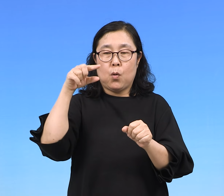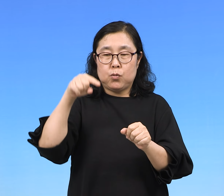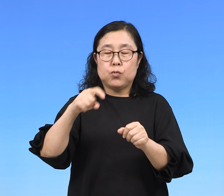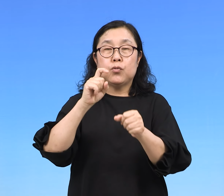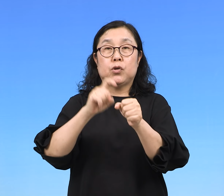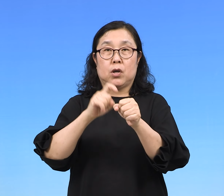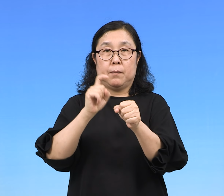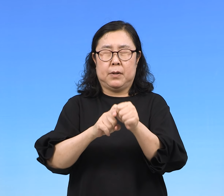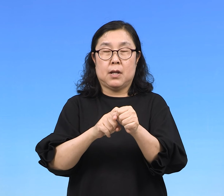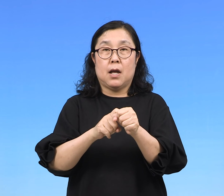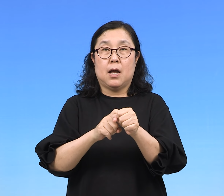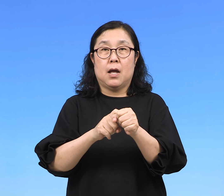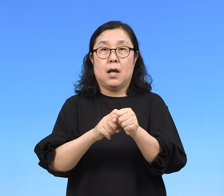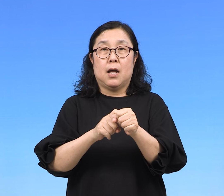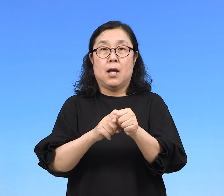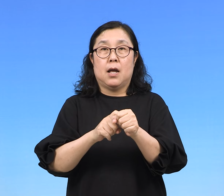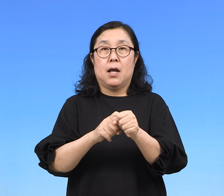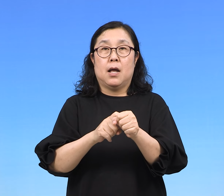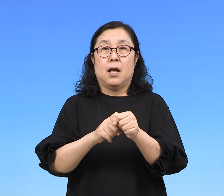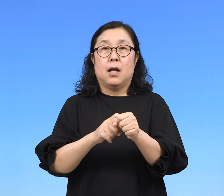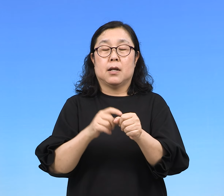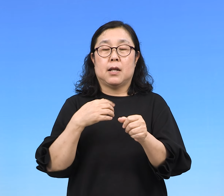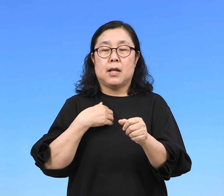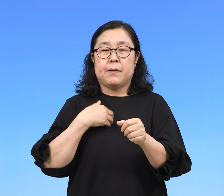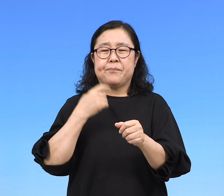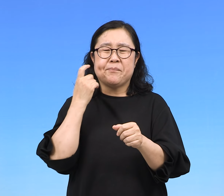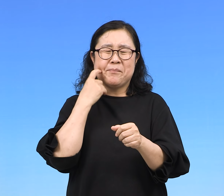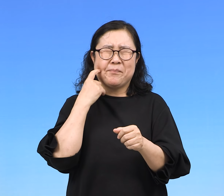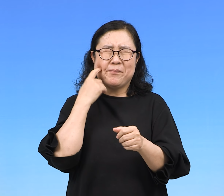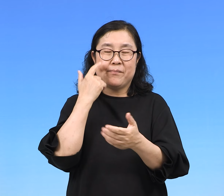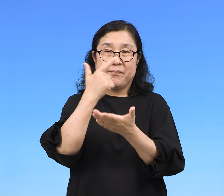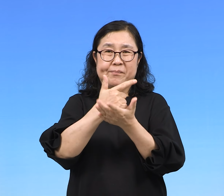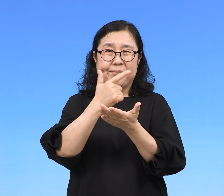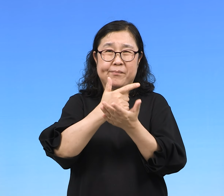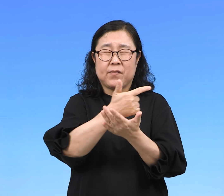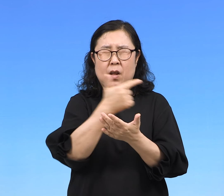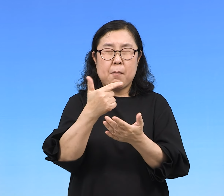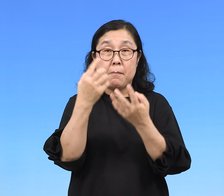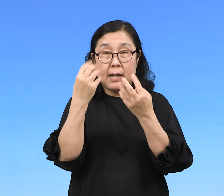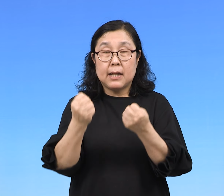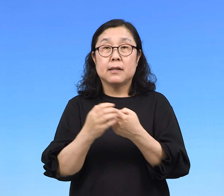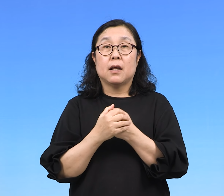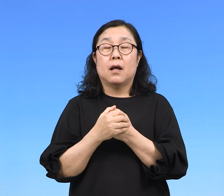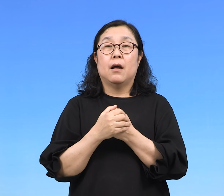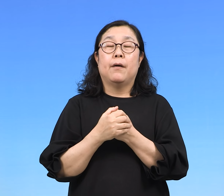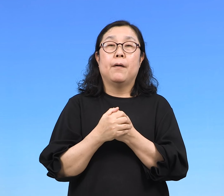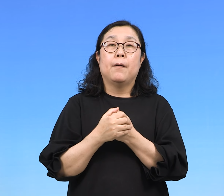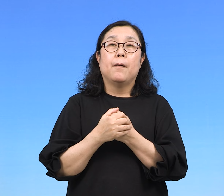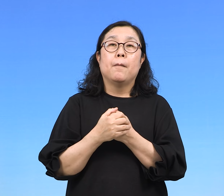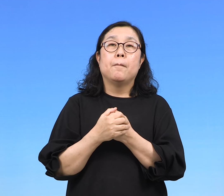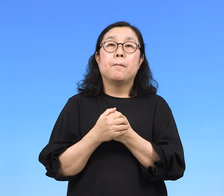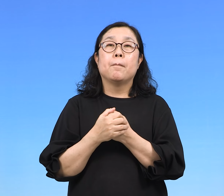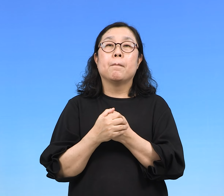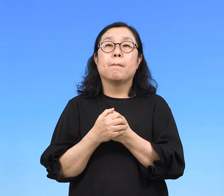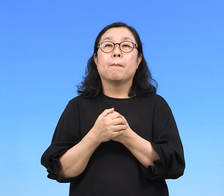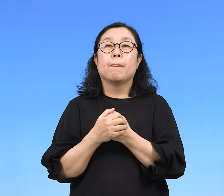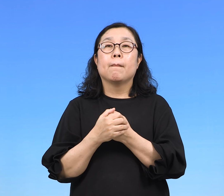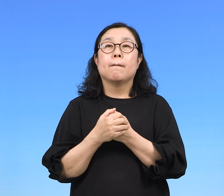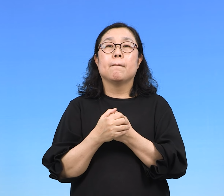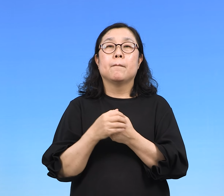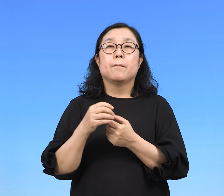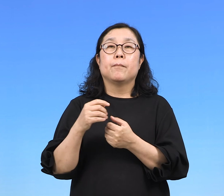절대 안 밝혔는데 하도 이걸 가지고 치사한 가짜 뉴스가 많기 때문에 이제는 또 내가